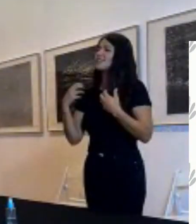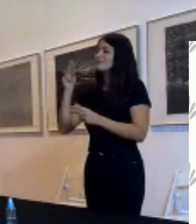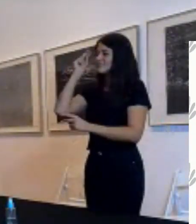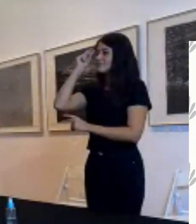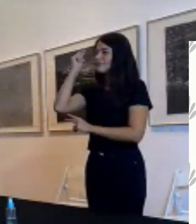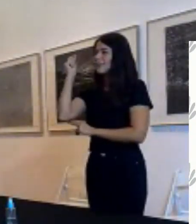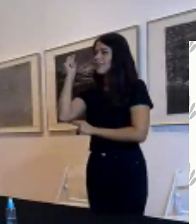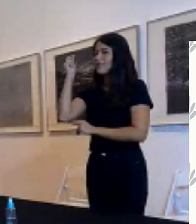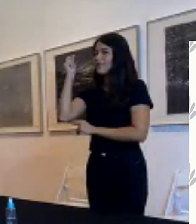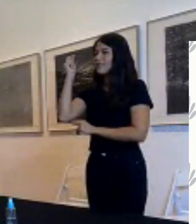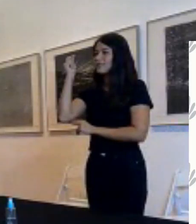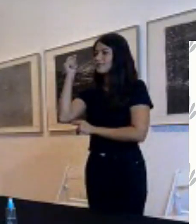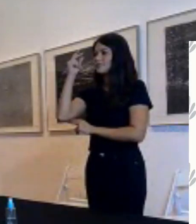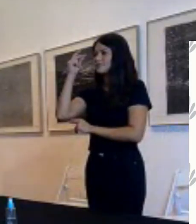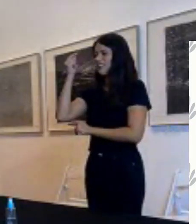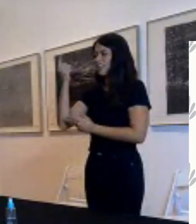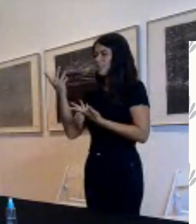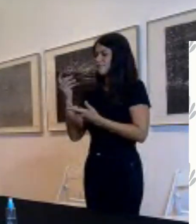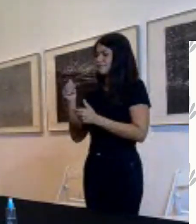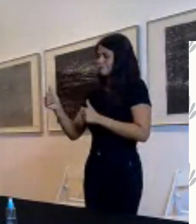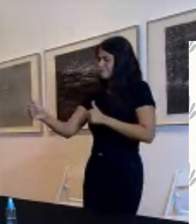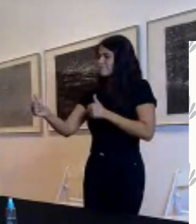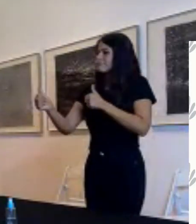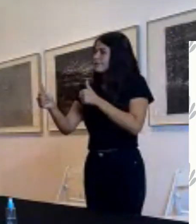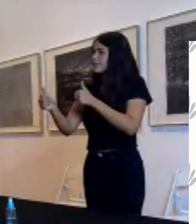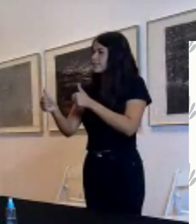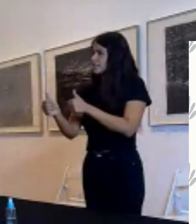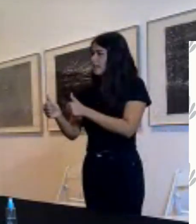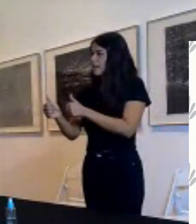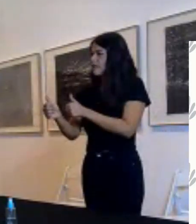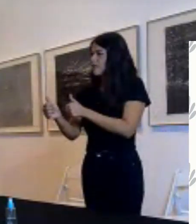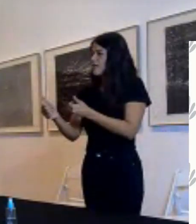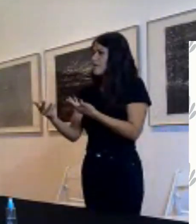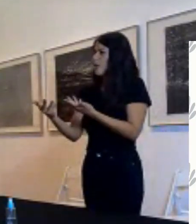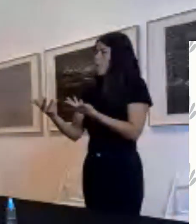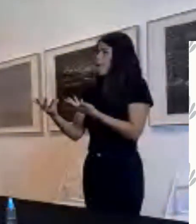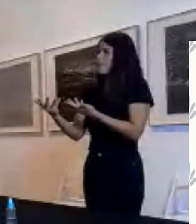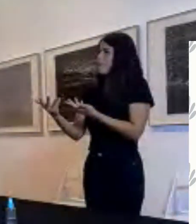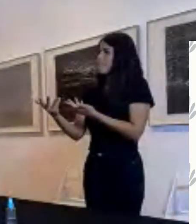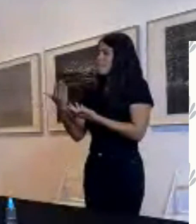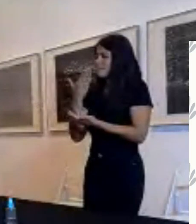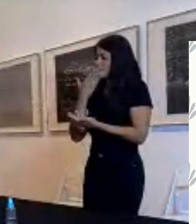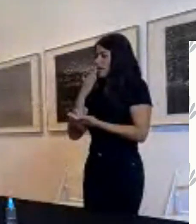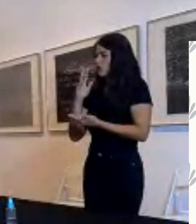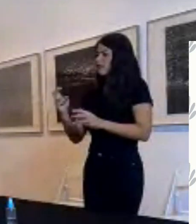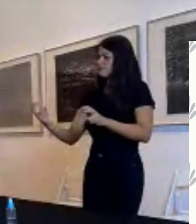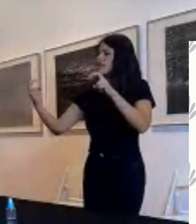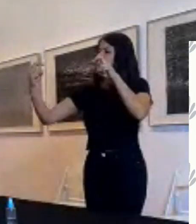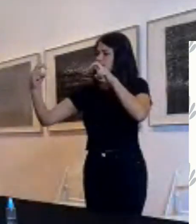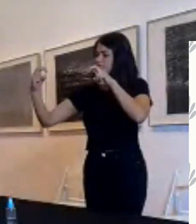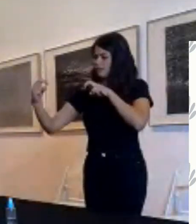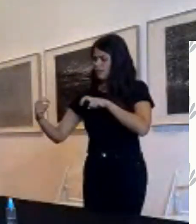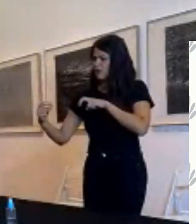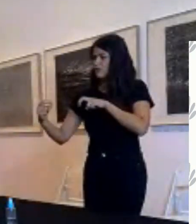idea de acercarnos de alguna manera y de qué mejor manera que sentarnos, ¿verdad?, alrededor